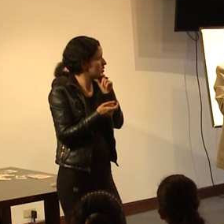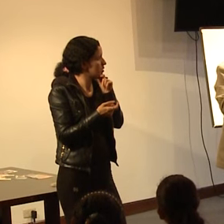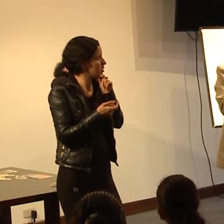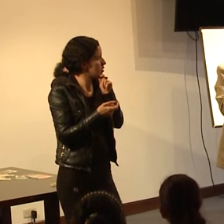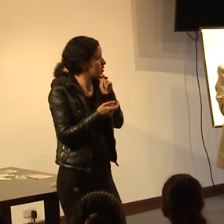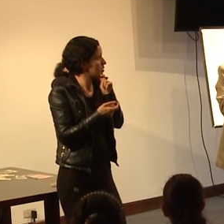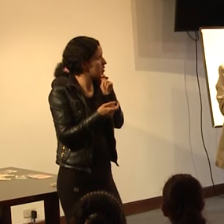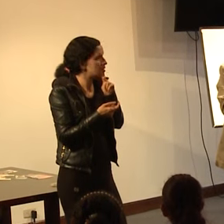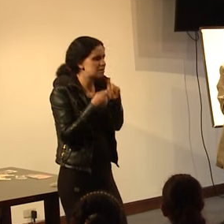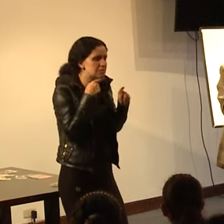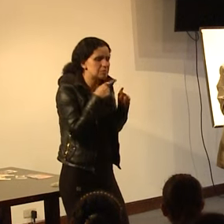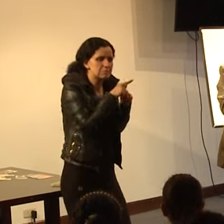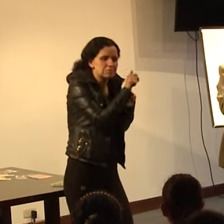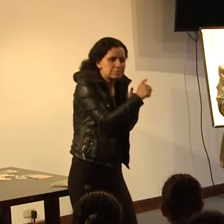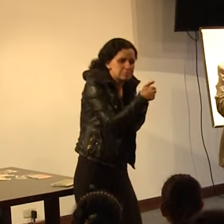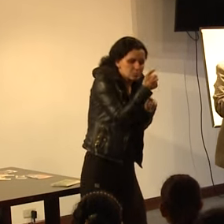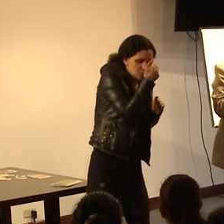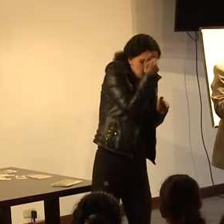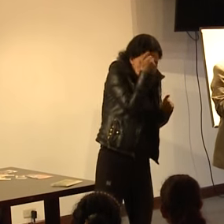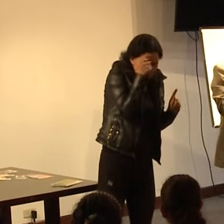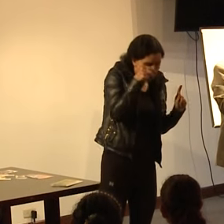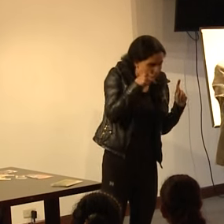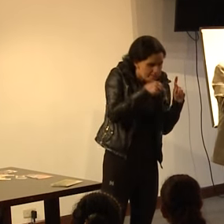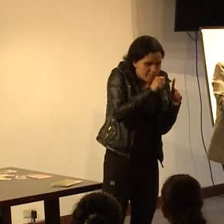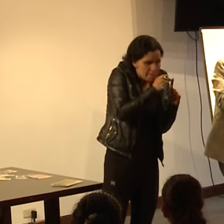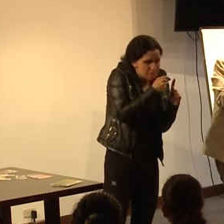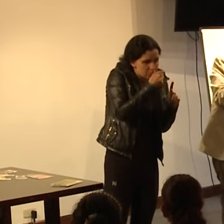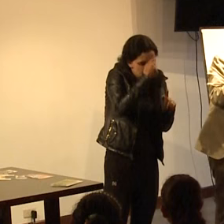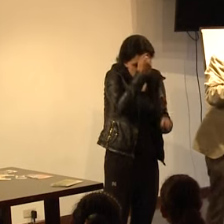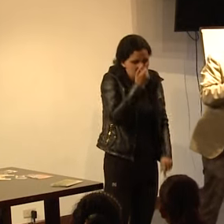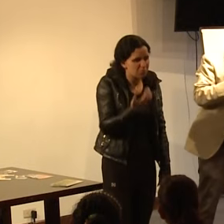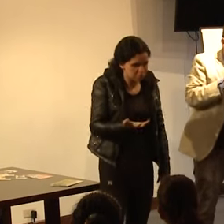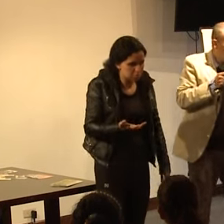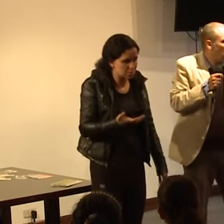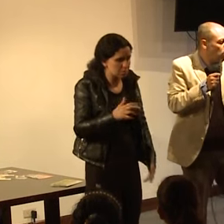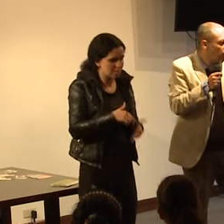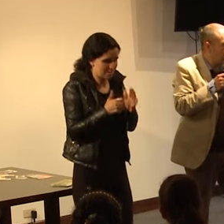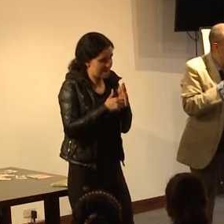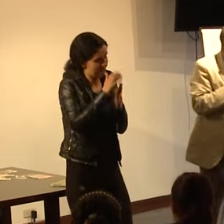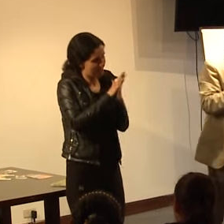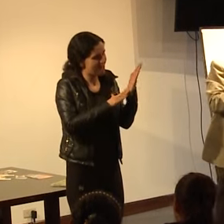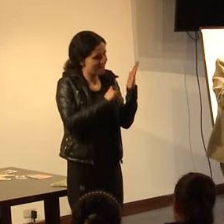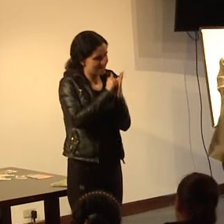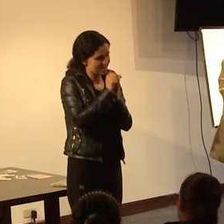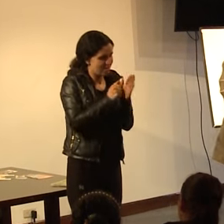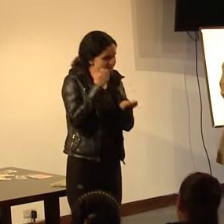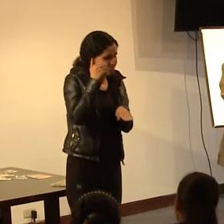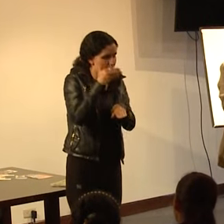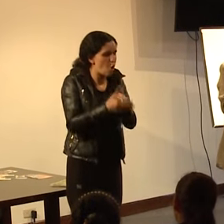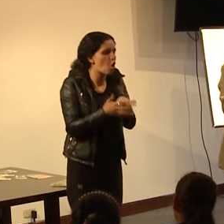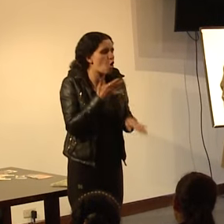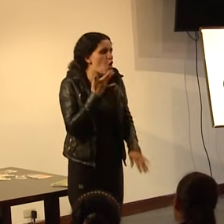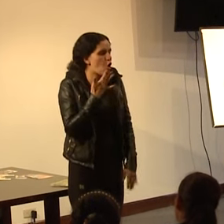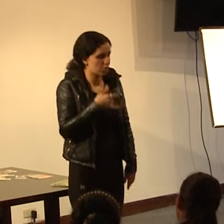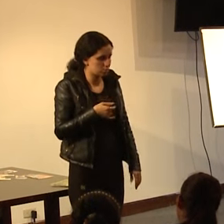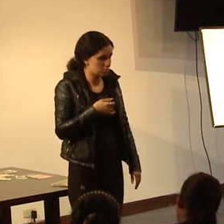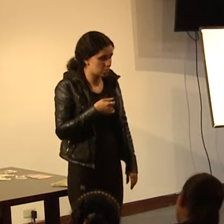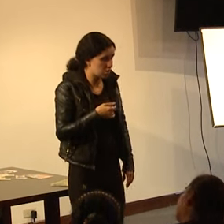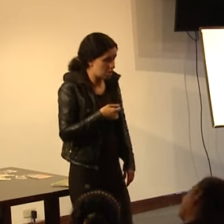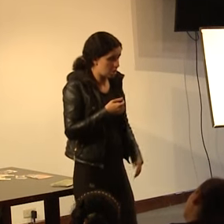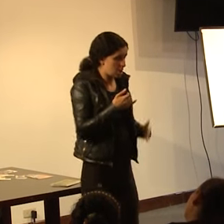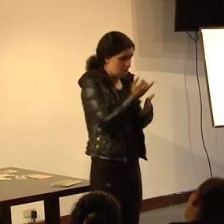como ese elemento sustancial, como ese sabor que hace. Finalmente, pues la pintura por eso tiene que ver tanto con el color. El dibujo, por ejemplo, el dibujo no necesita